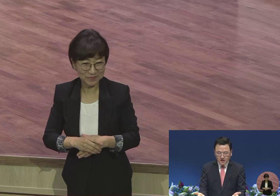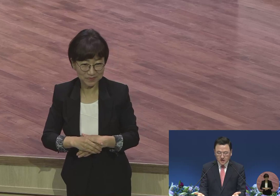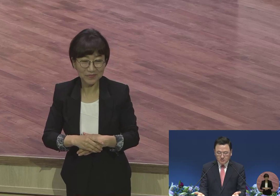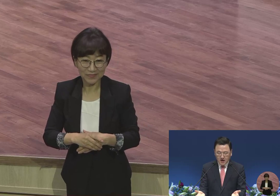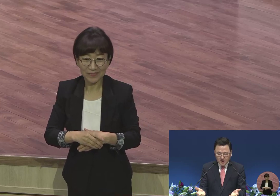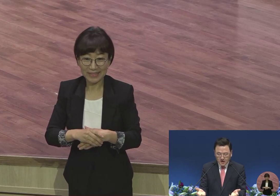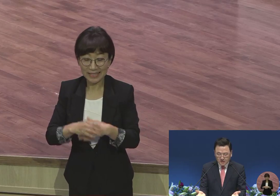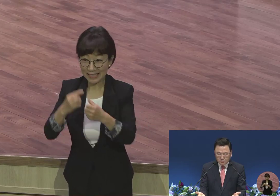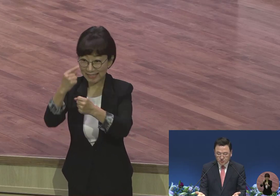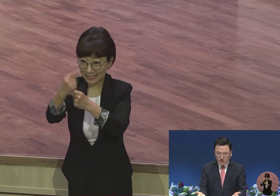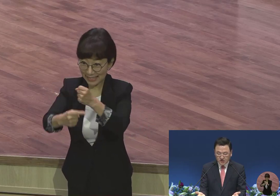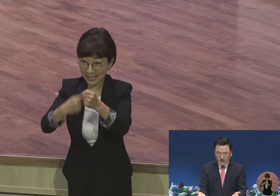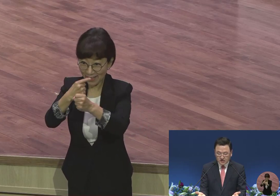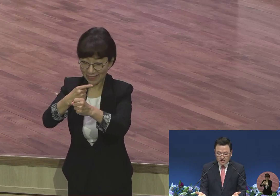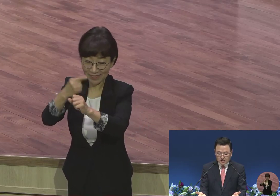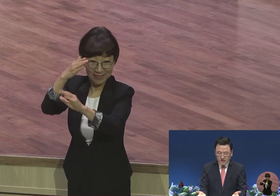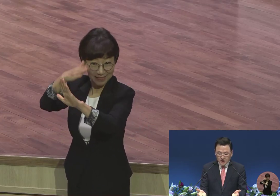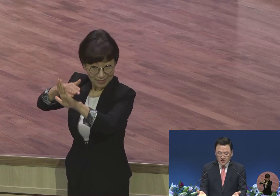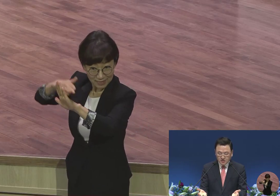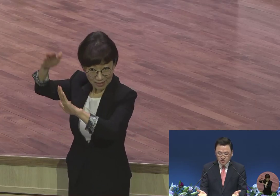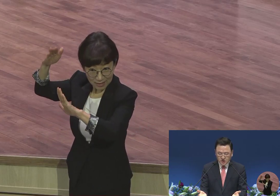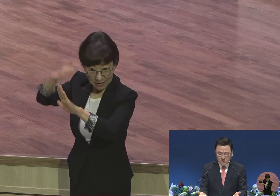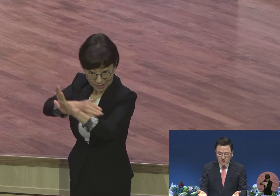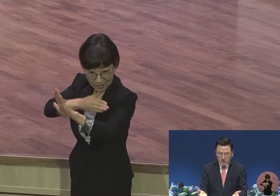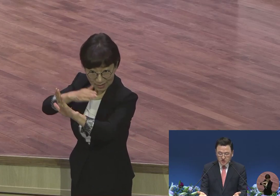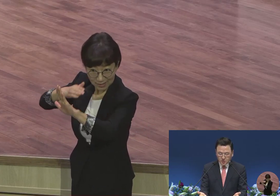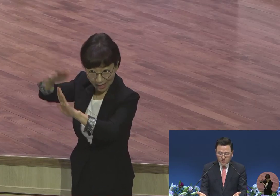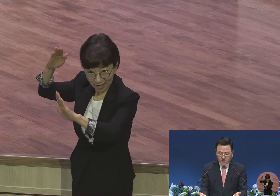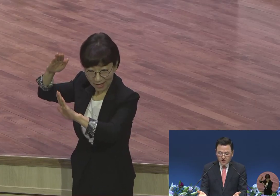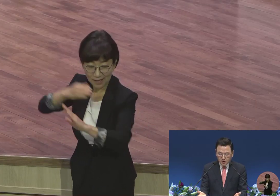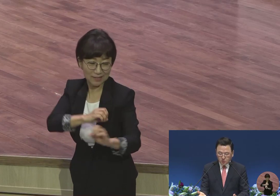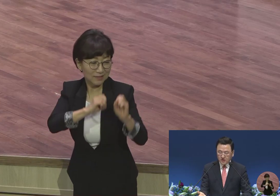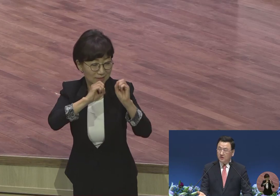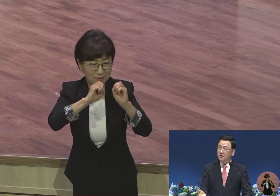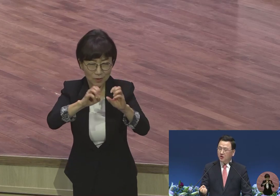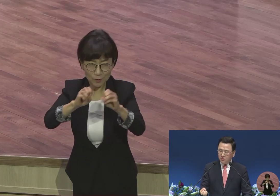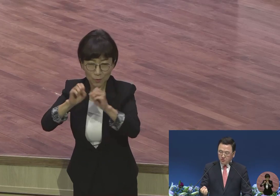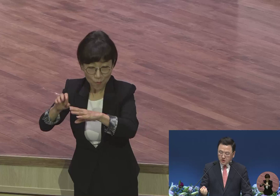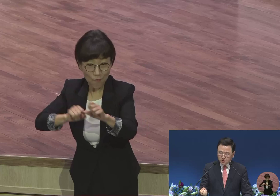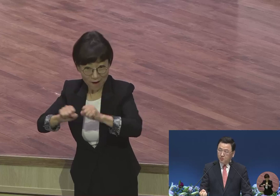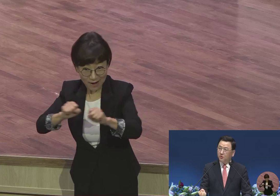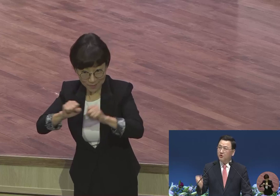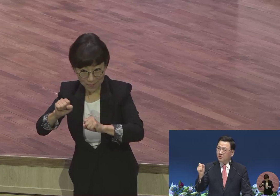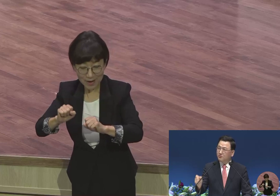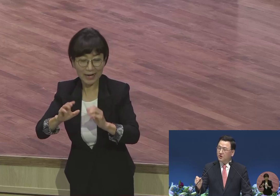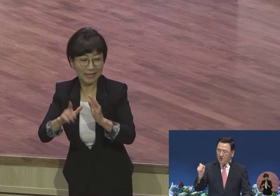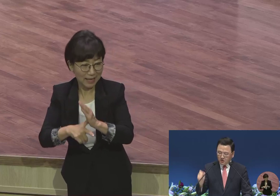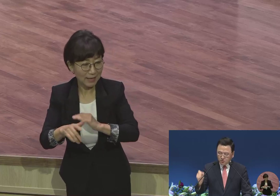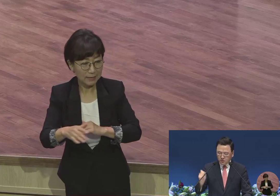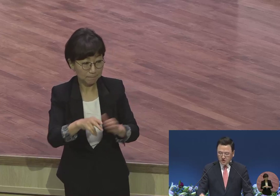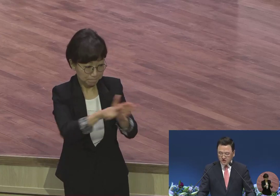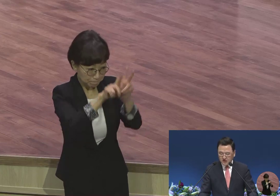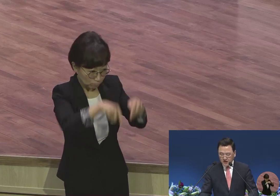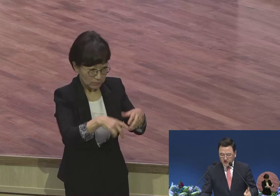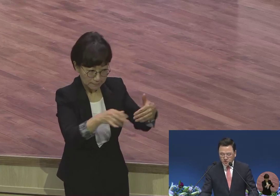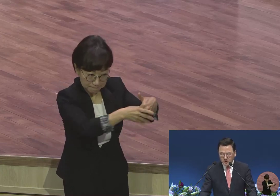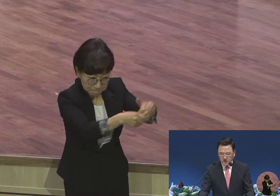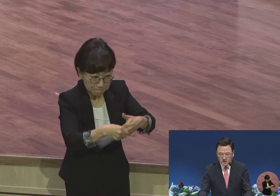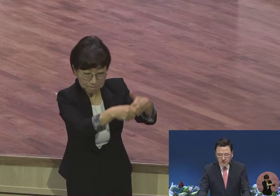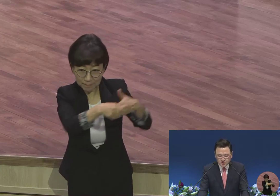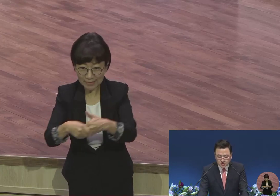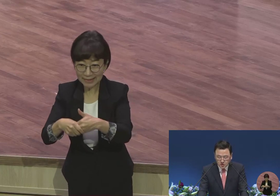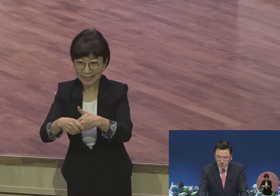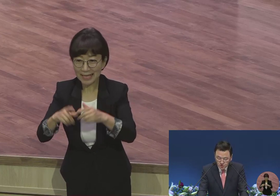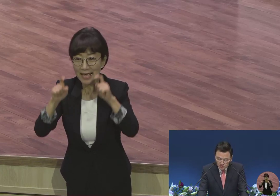일어나는데 많은 분들이 양의 문 대신 그리스도 있게 인도하는 생명운의 축복을 여러분들이 마음껏 누리는 한